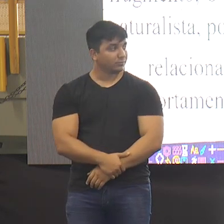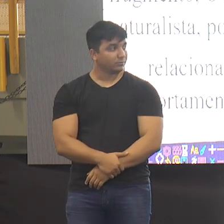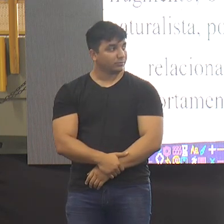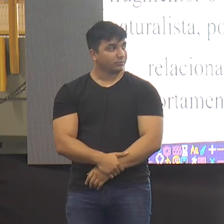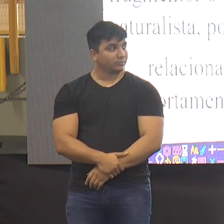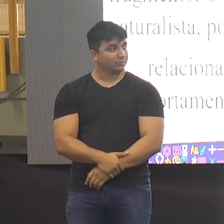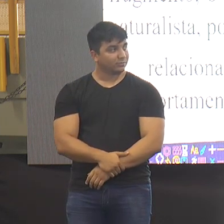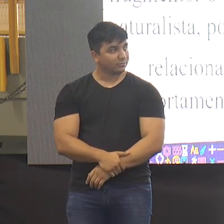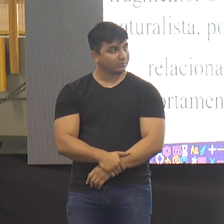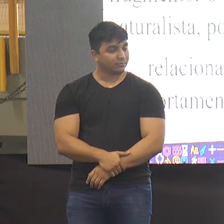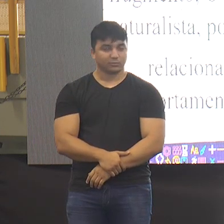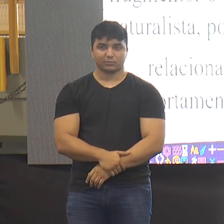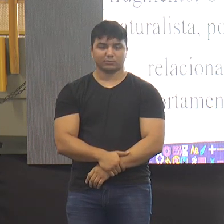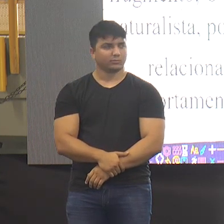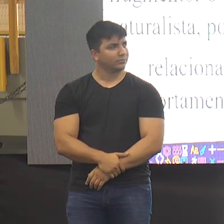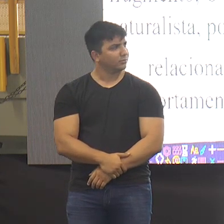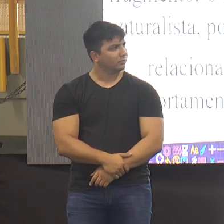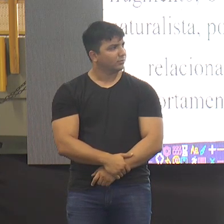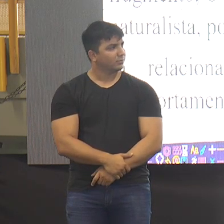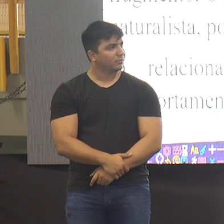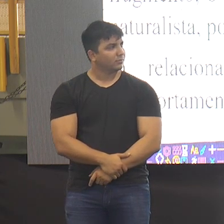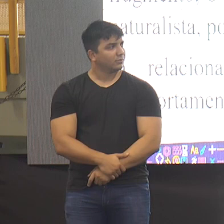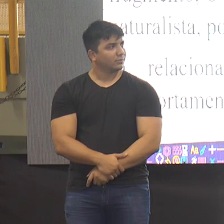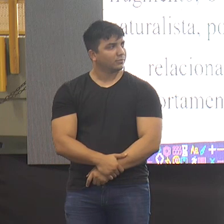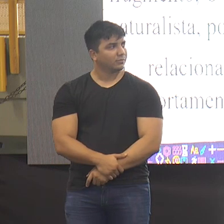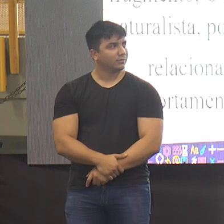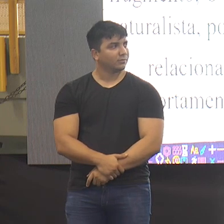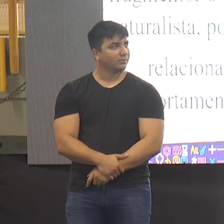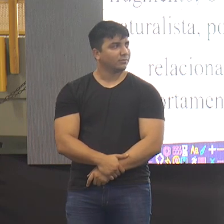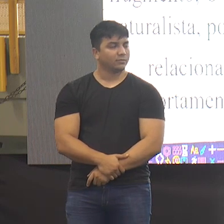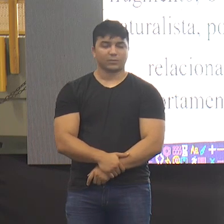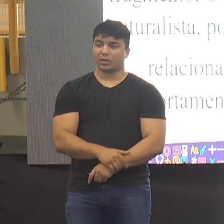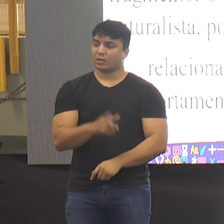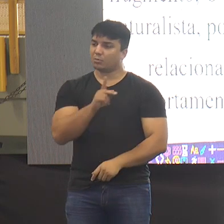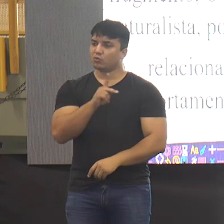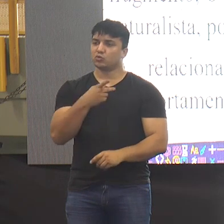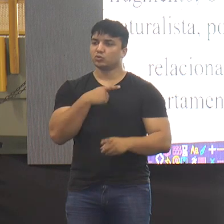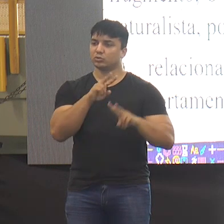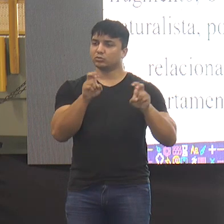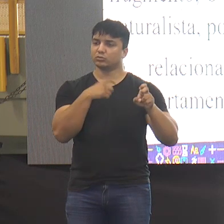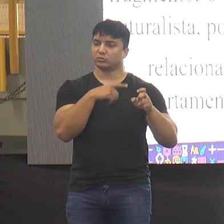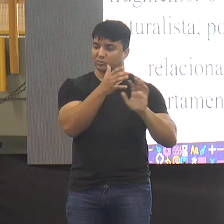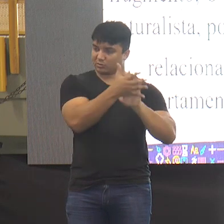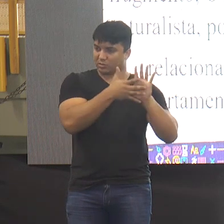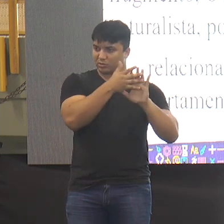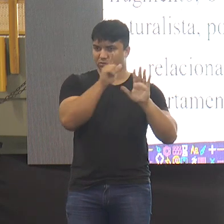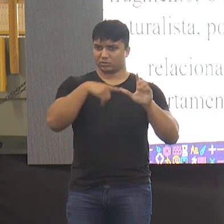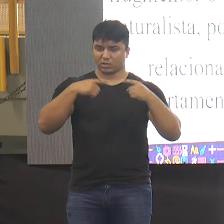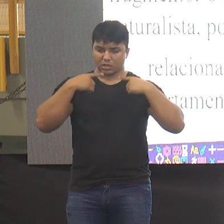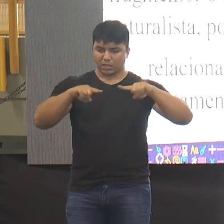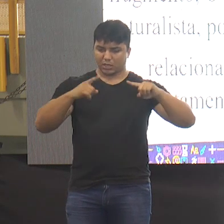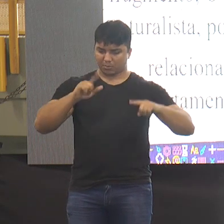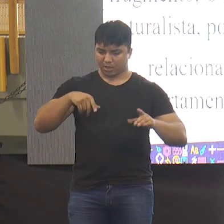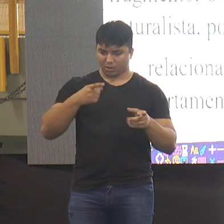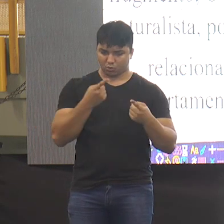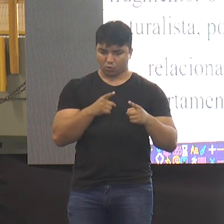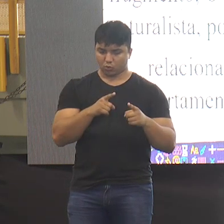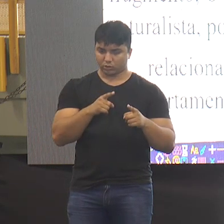Professor, no realismo, todos os personagens fazem um crítico à burguesia?